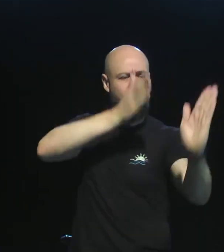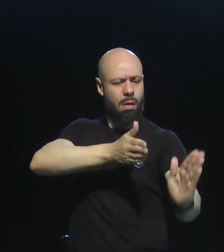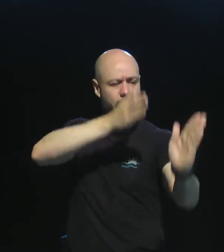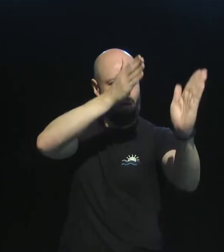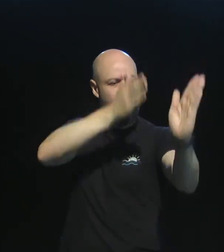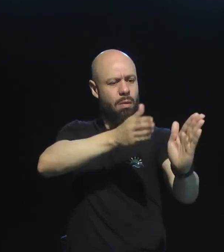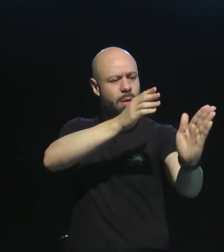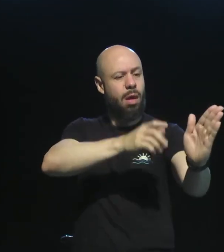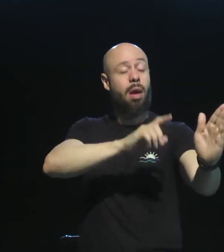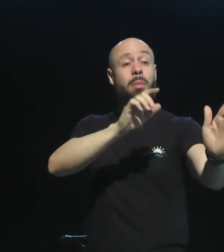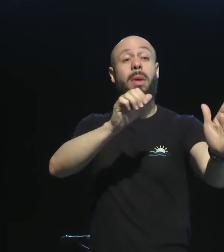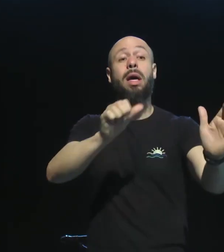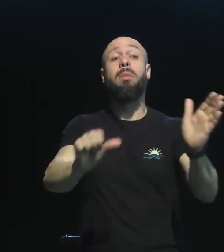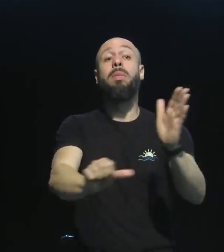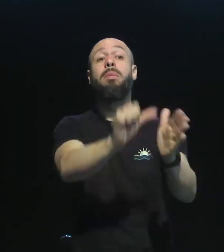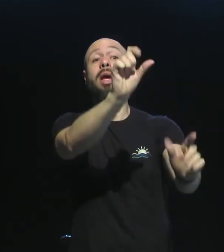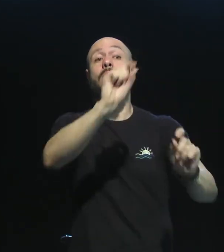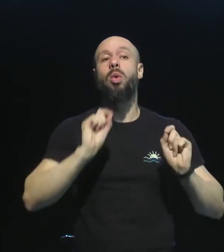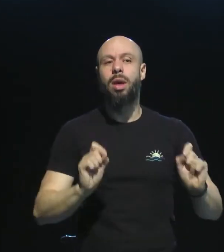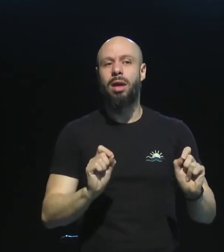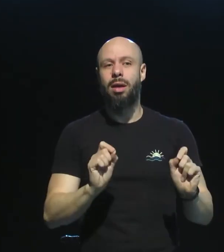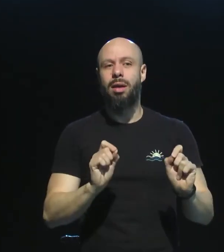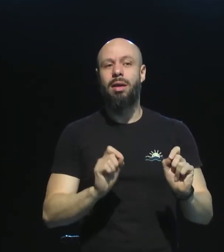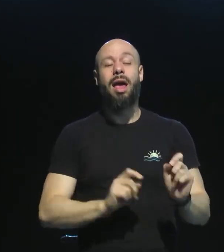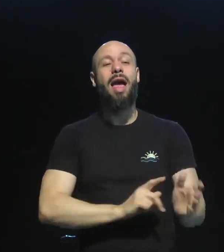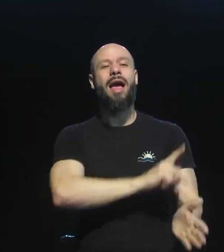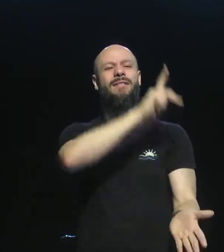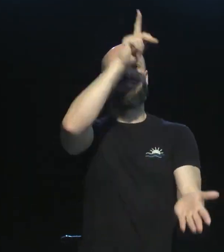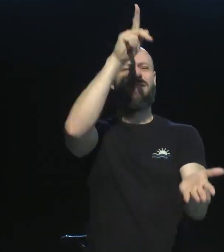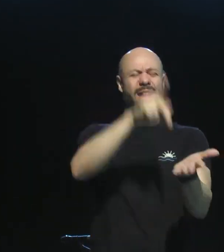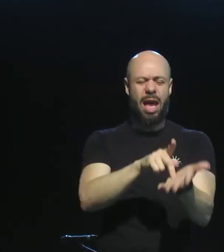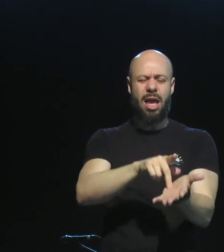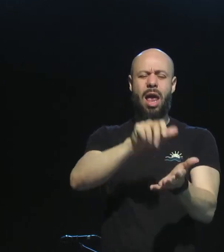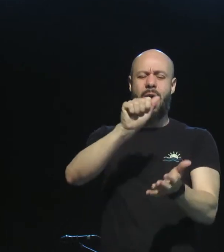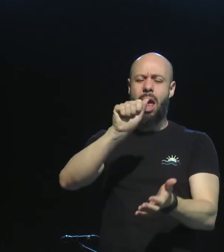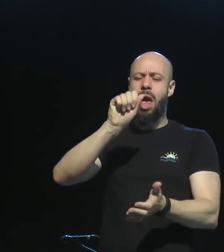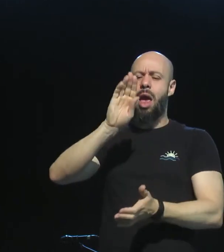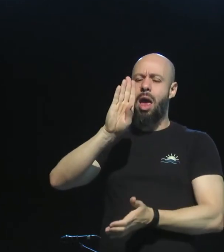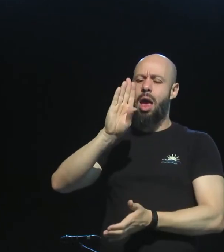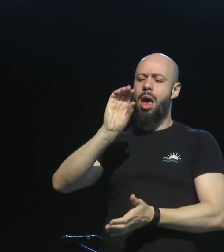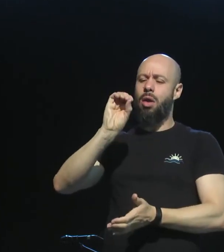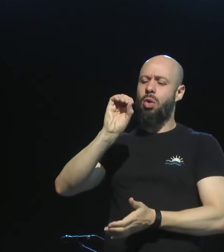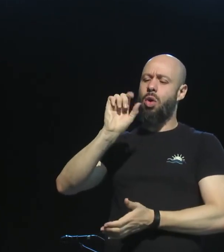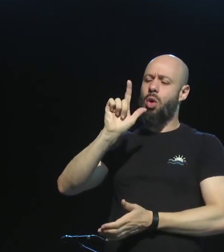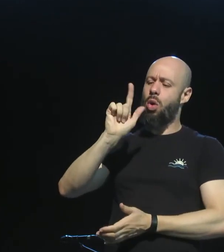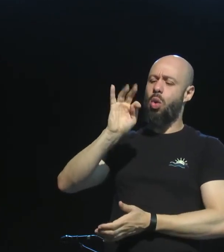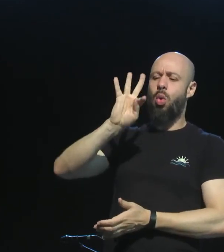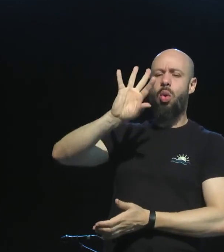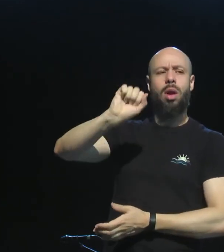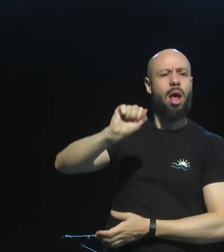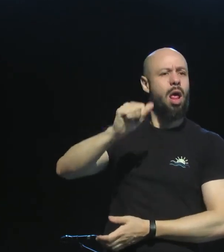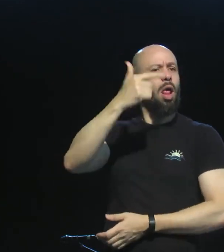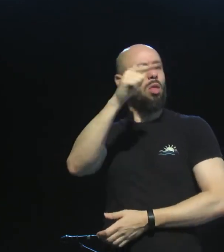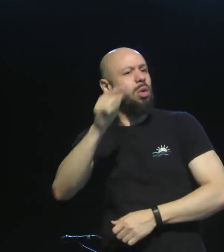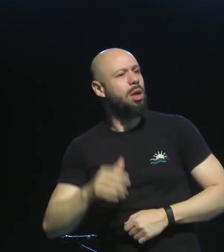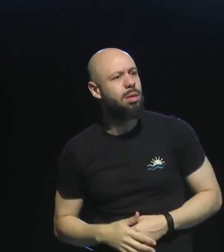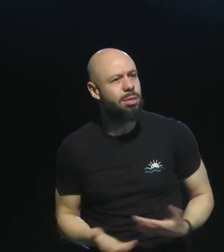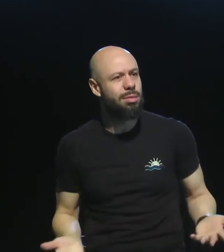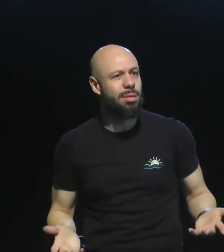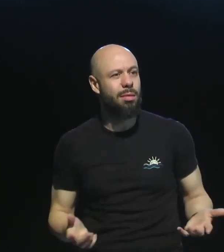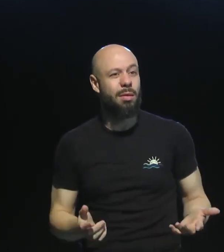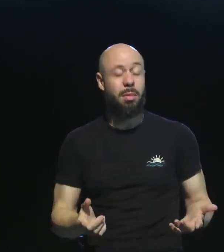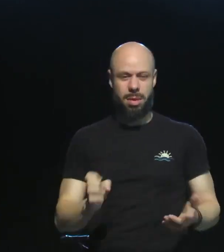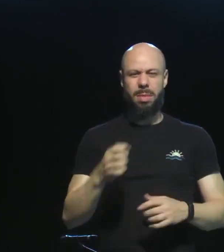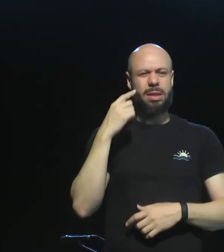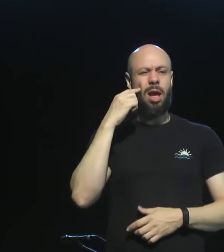a primeira coisa é que não vai existir verdades absolutas que se apliquem a todas as pessoas. Você simplesmente